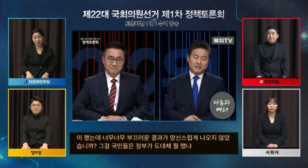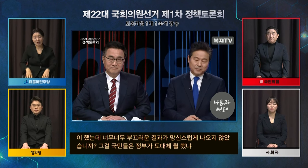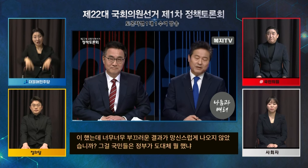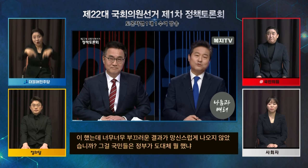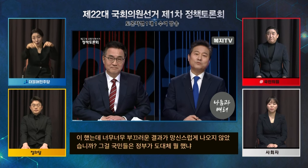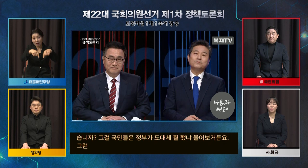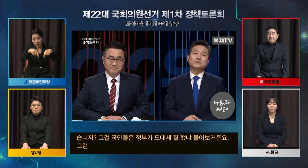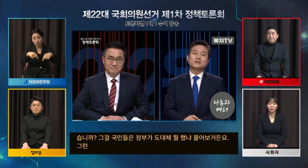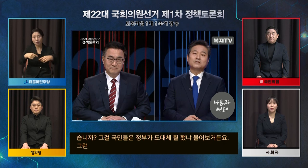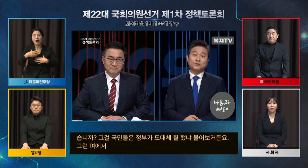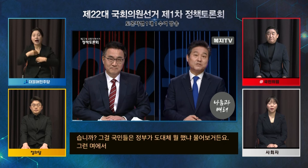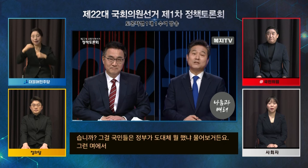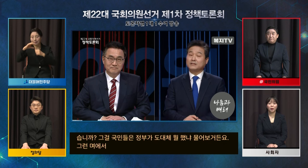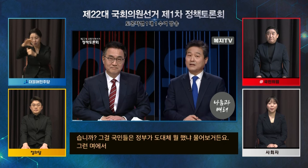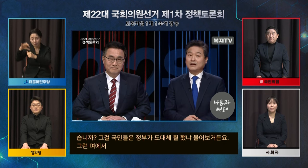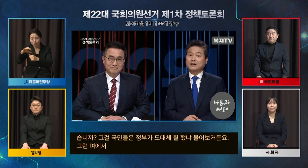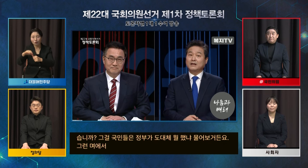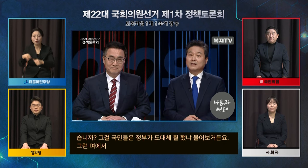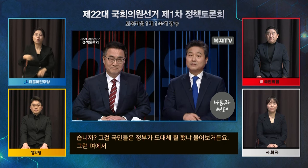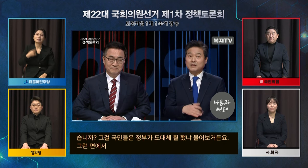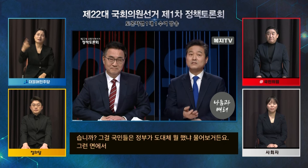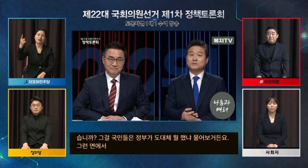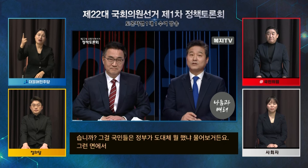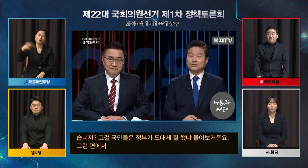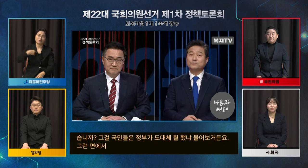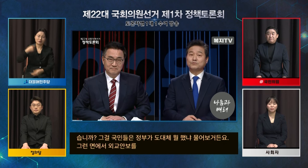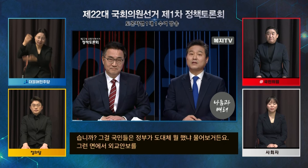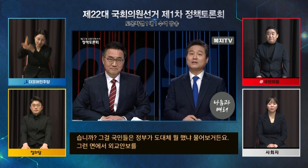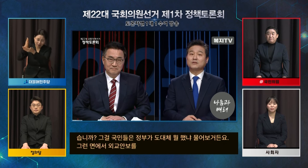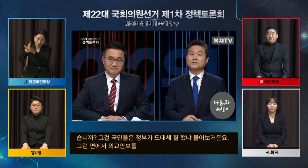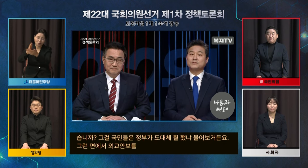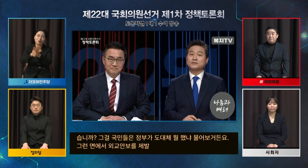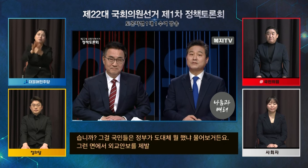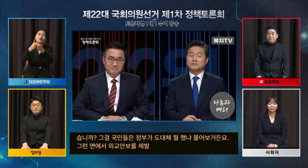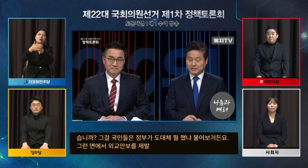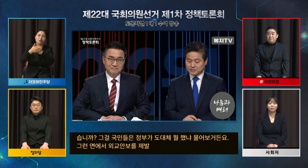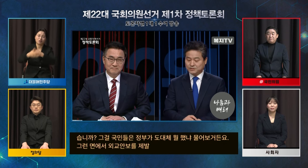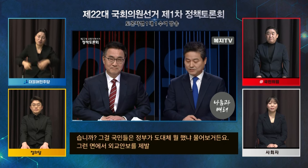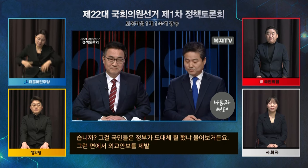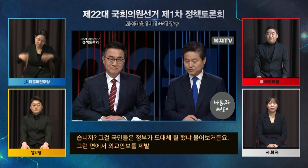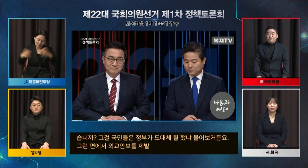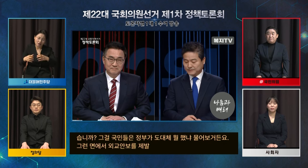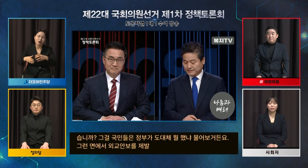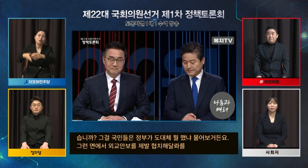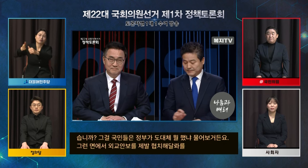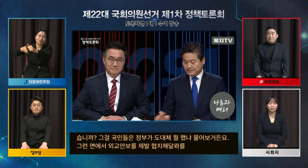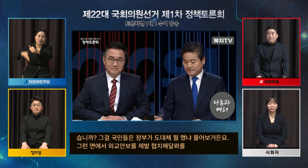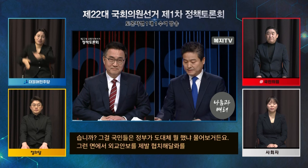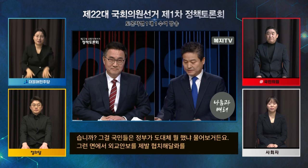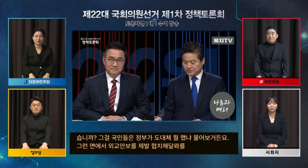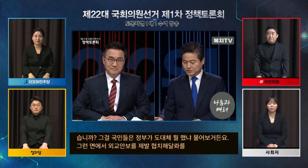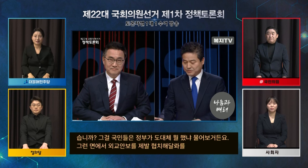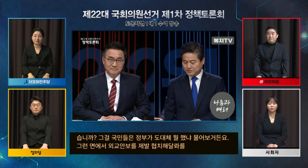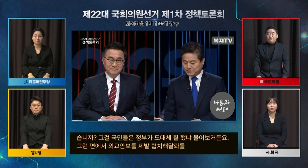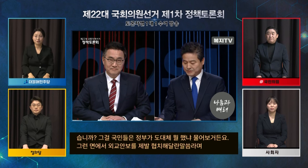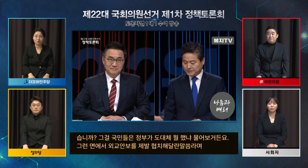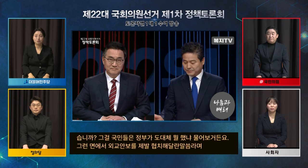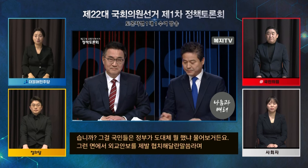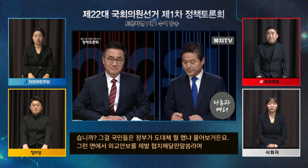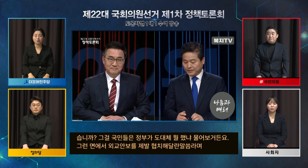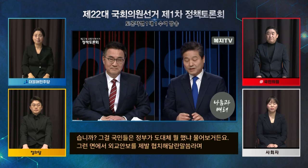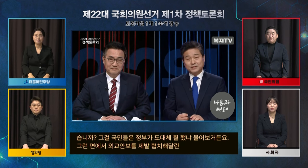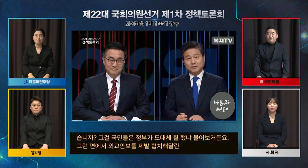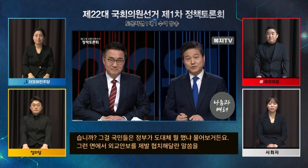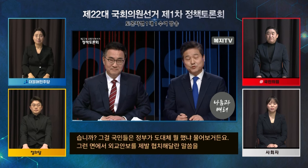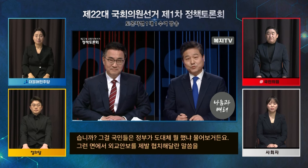제발 좀 협치를 해달라. 그 말씀을 거듭 부탁 겸해서 말씀을 드리고요. 그런 점에서 저는 이제